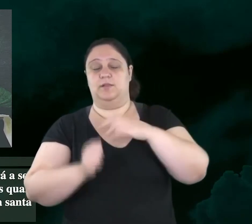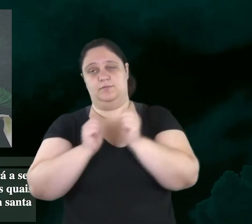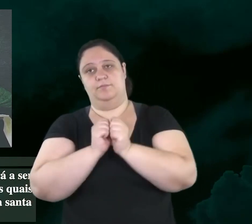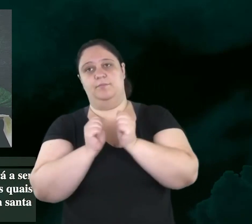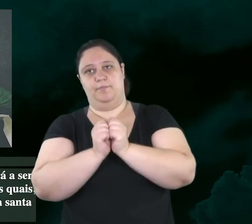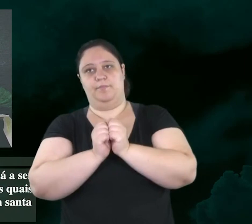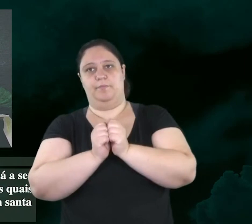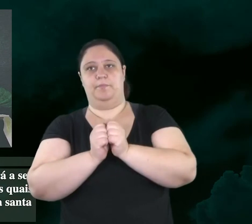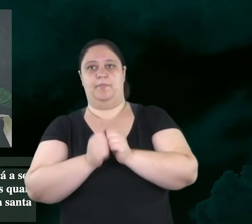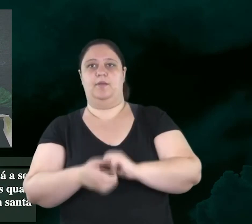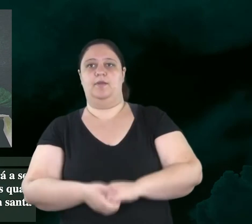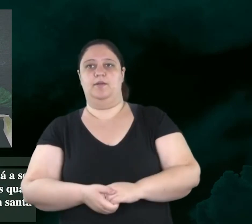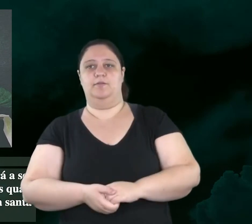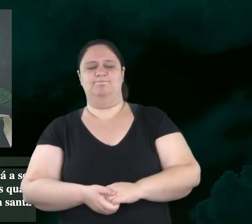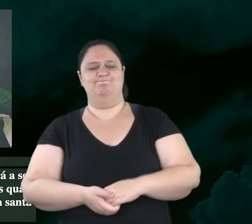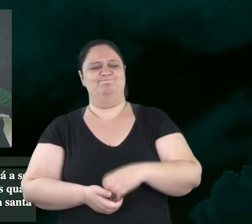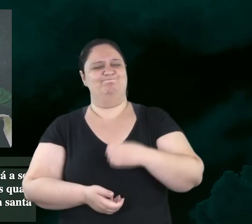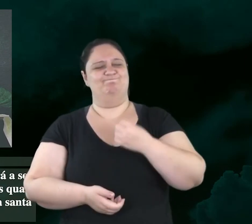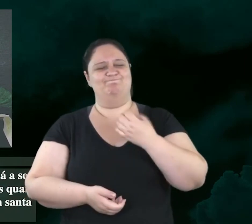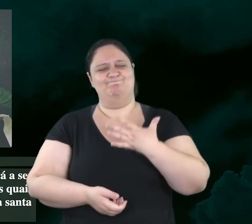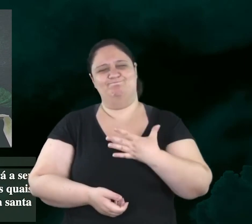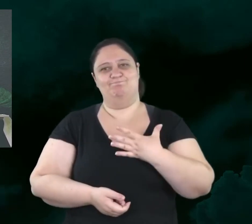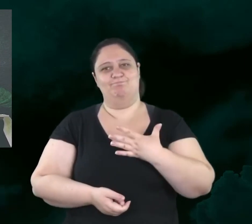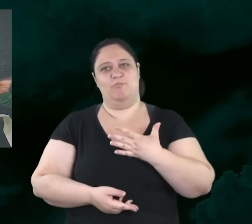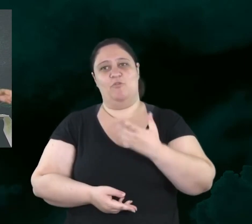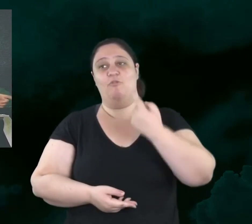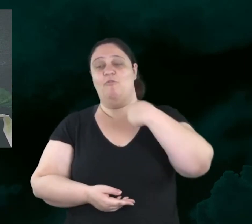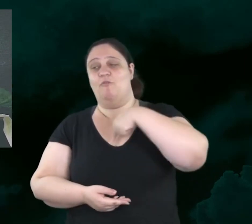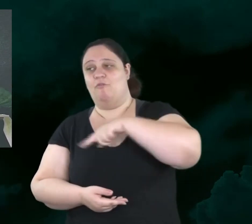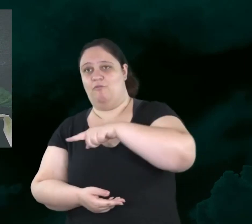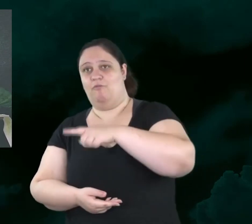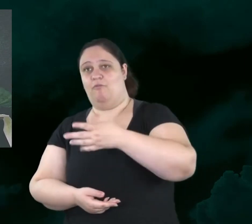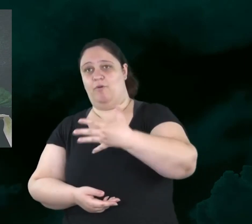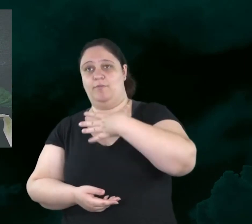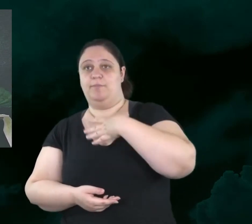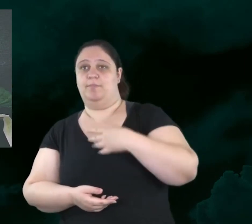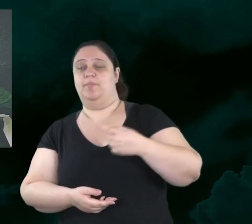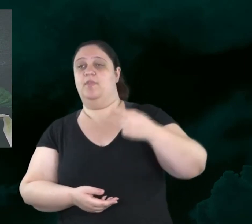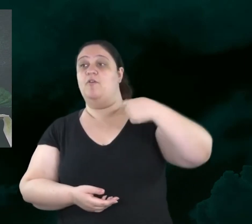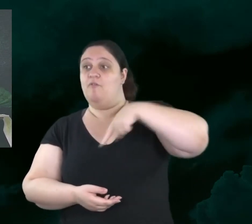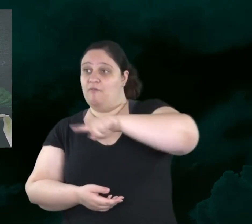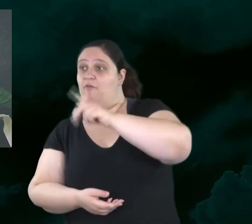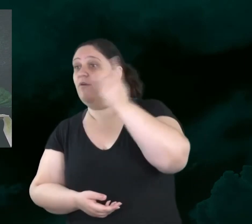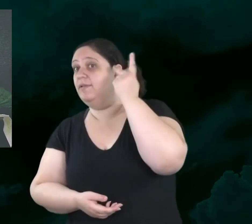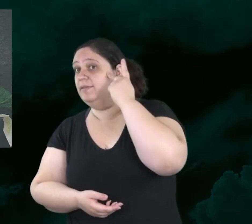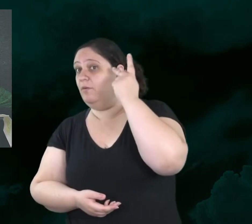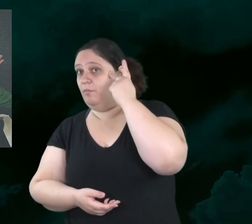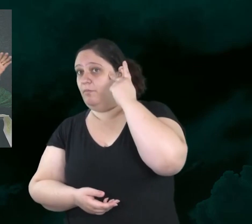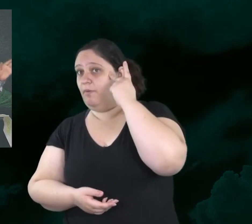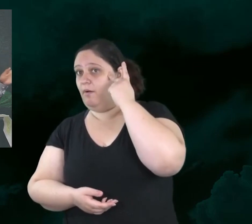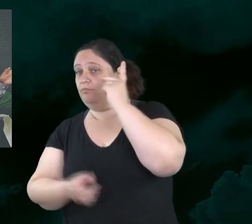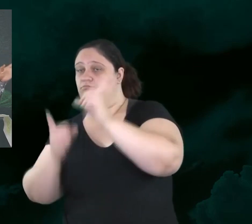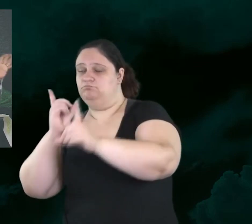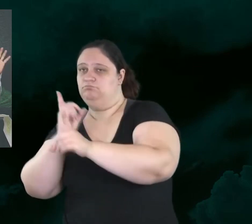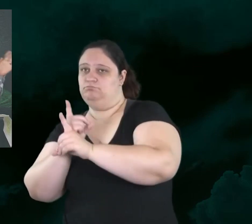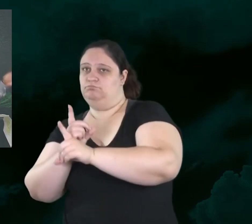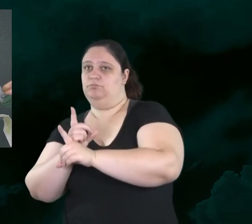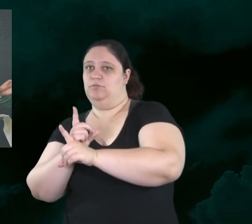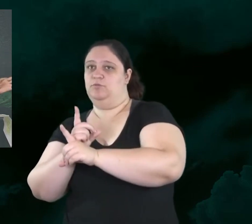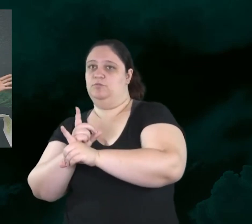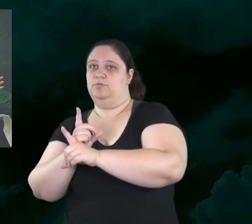foram tão gentis comigo, foram me buscar de van, em São Paulo, ainda